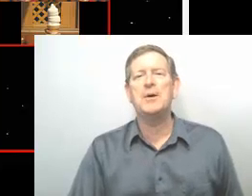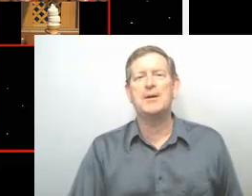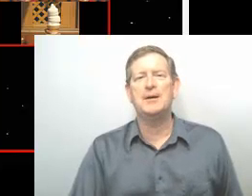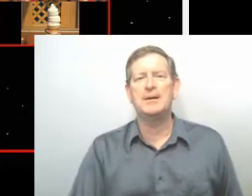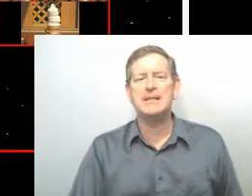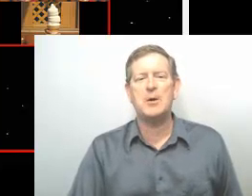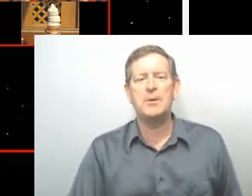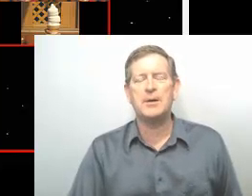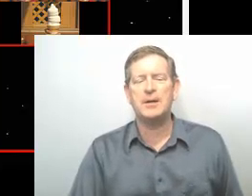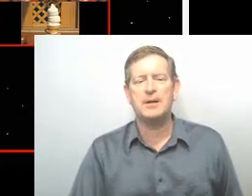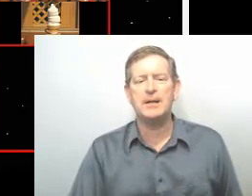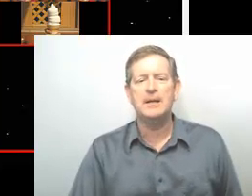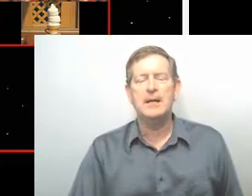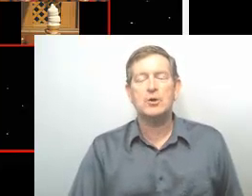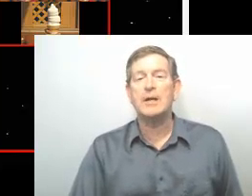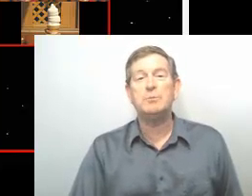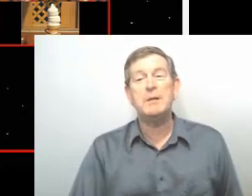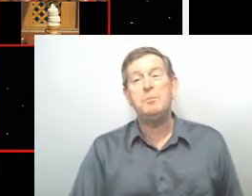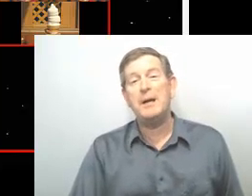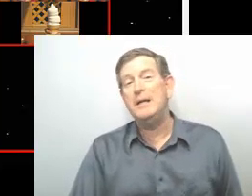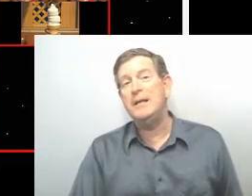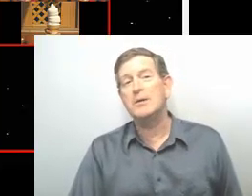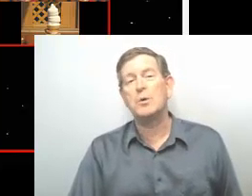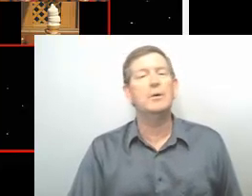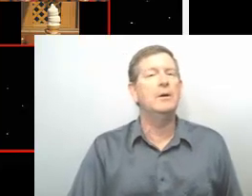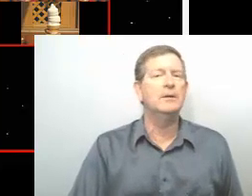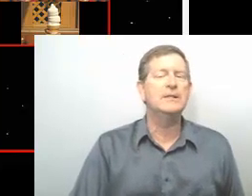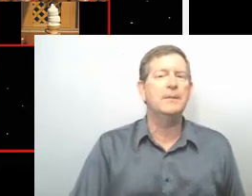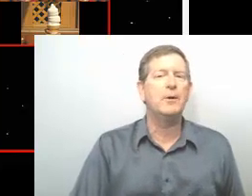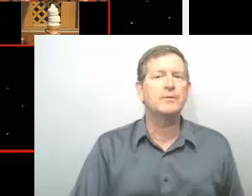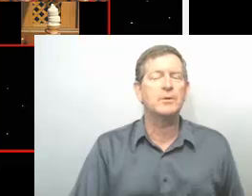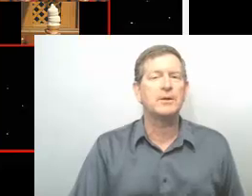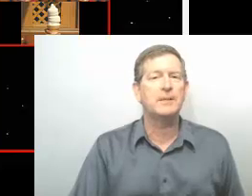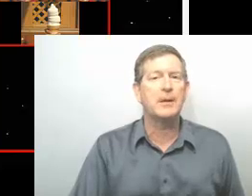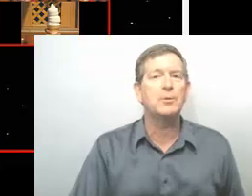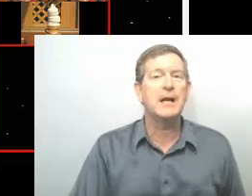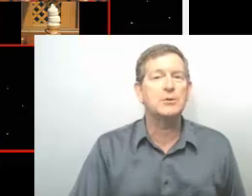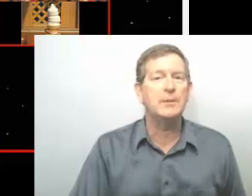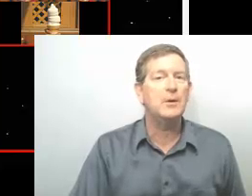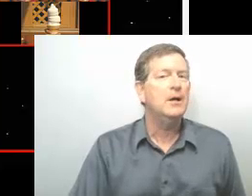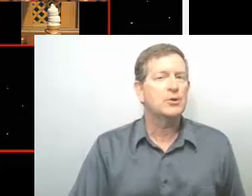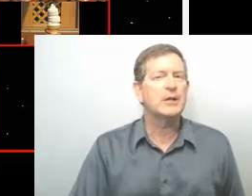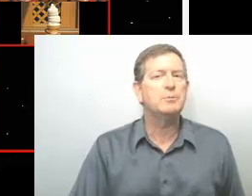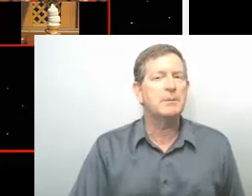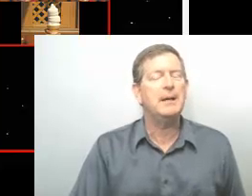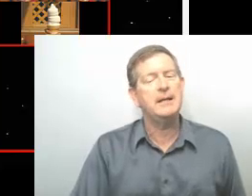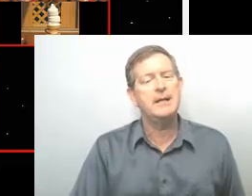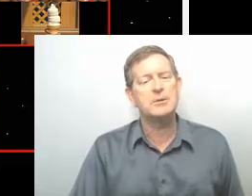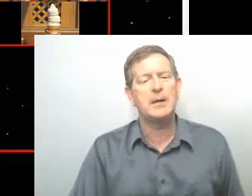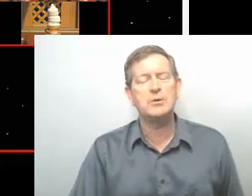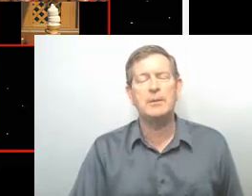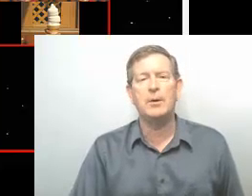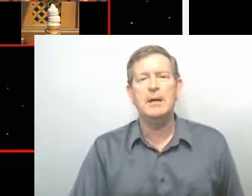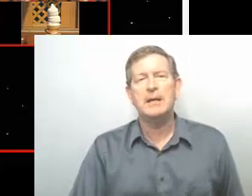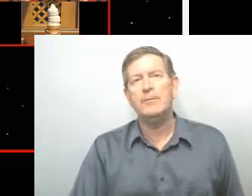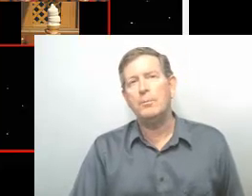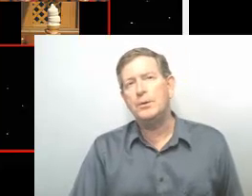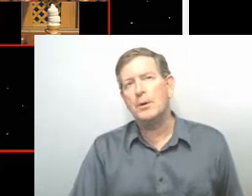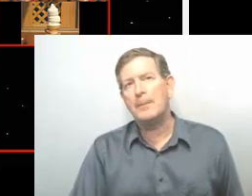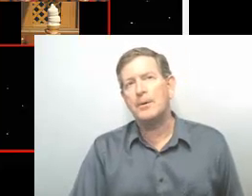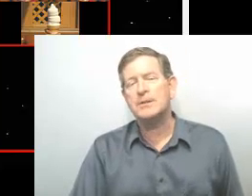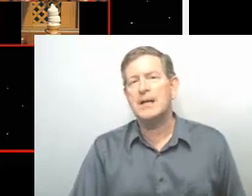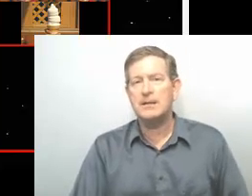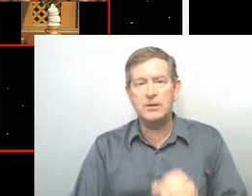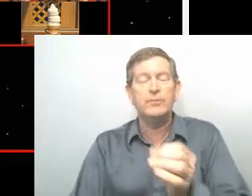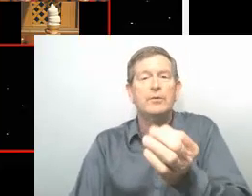les hamburgers, hein. Je n'explique pas les liaisons. Si les profs sont en train de m'écouter actuellement, je n'explique pas les liaisons actuellement. Ils vont